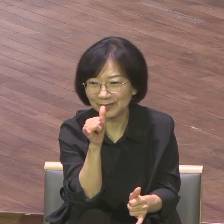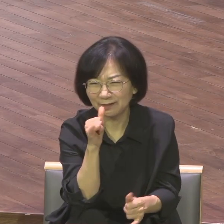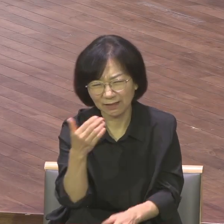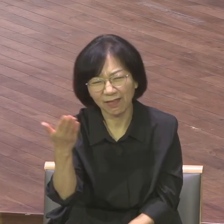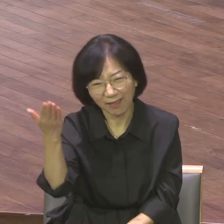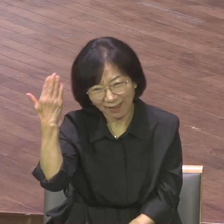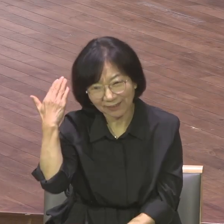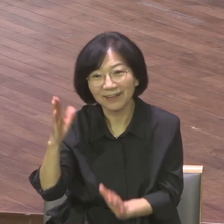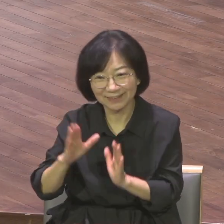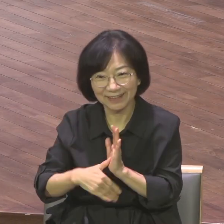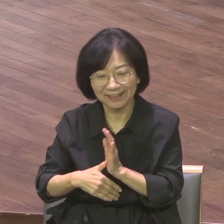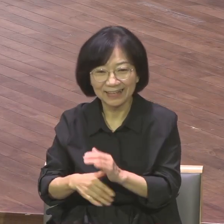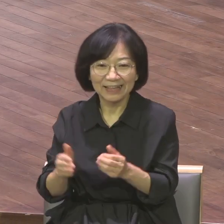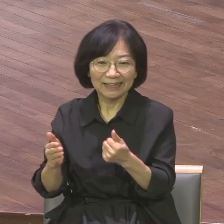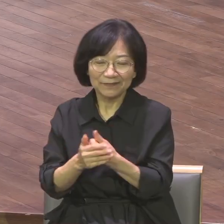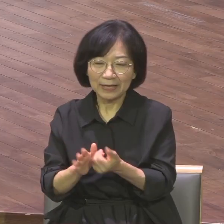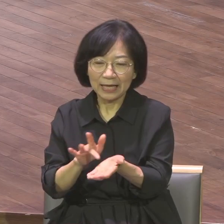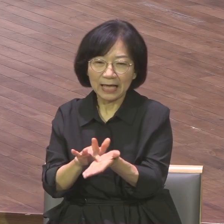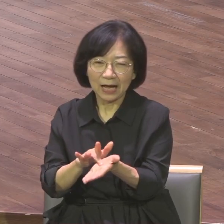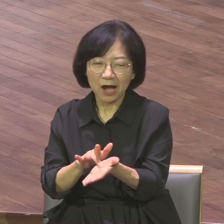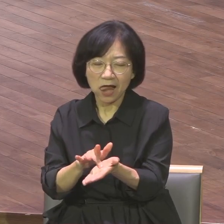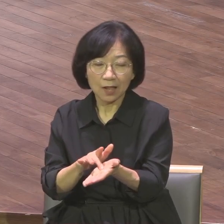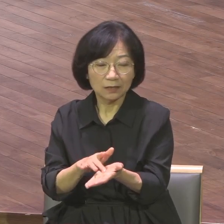그러니까 뭐 주면 뭐 그게 단 줄 알아.